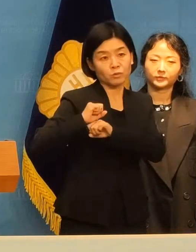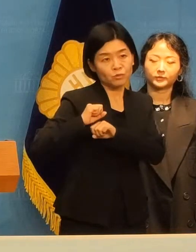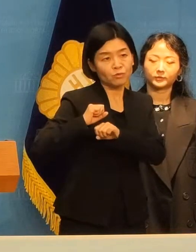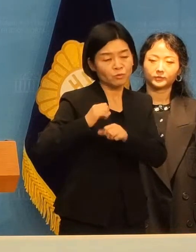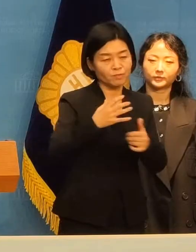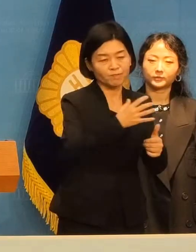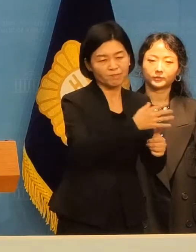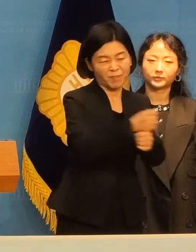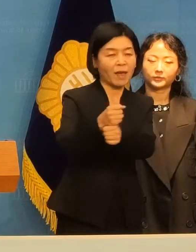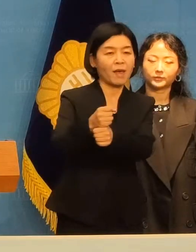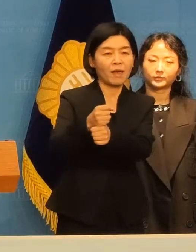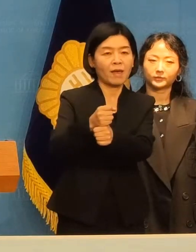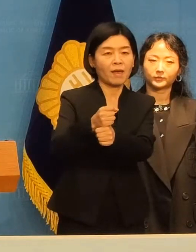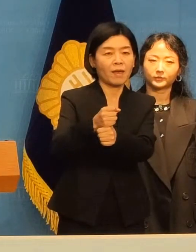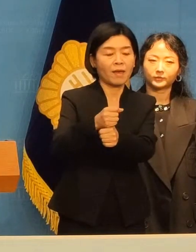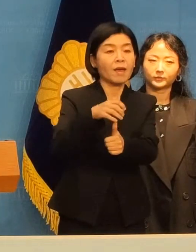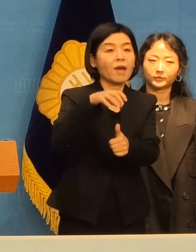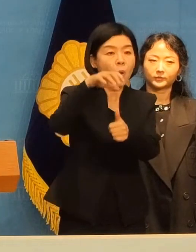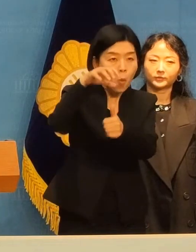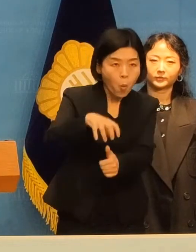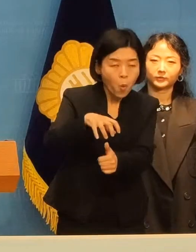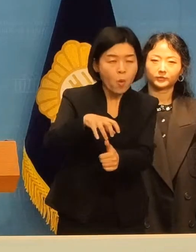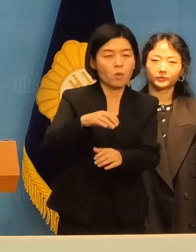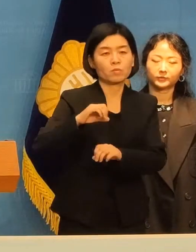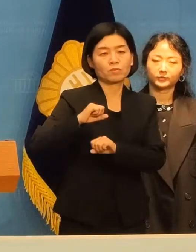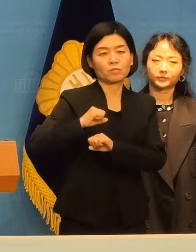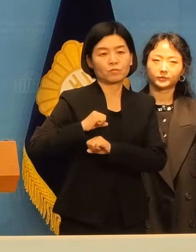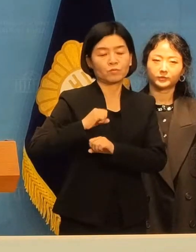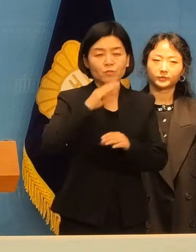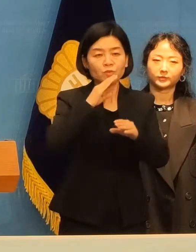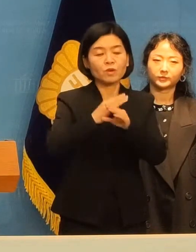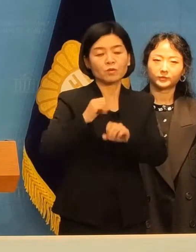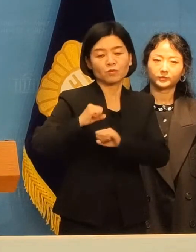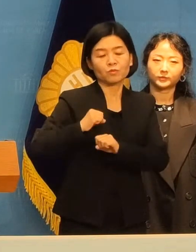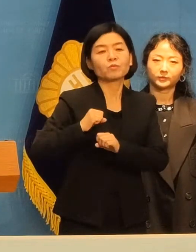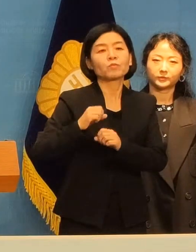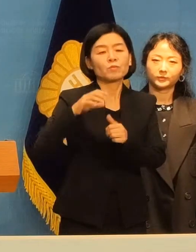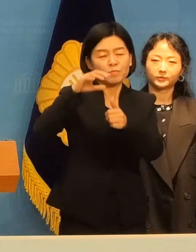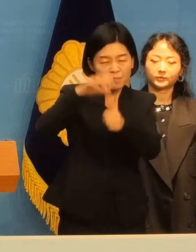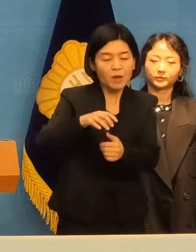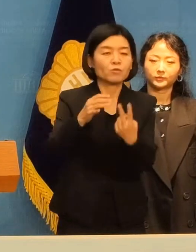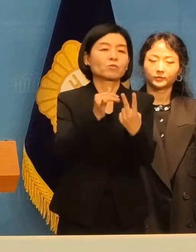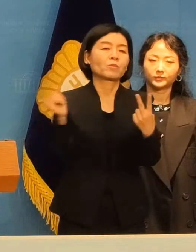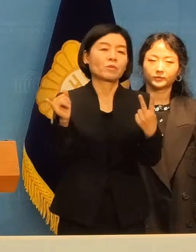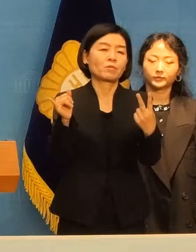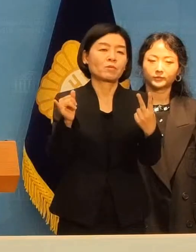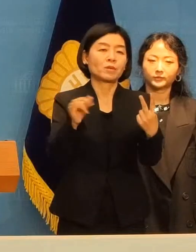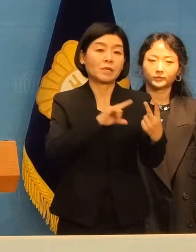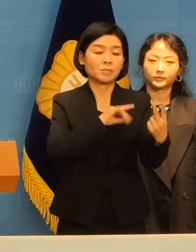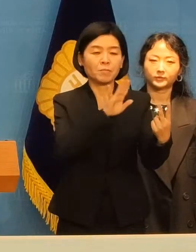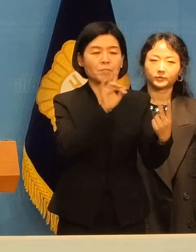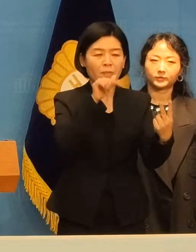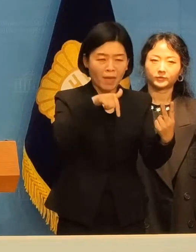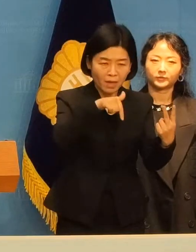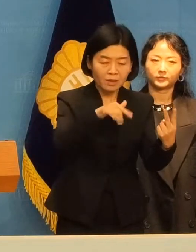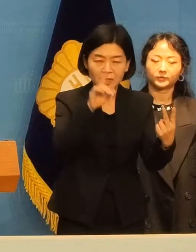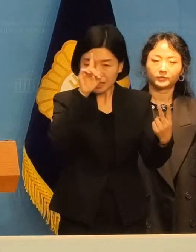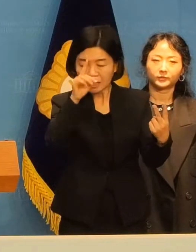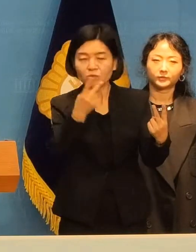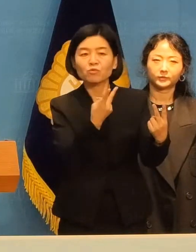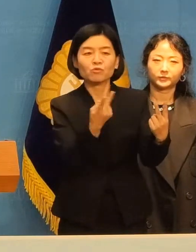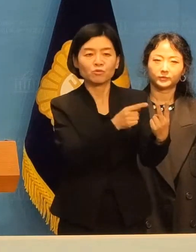생포된 북한군 포로 백모 씨와 이모 씨는 지난 10월